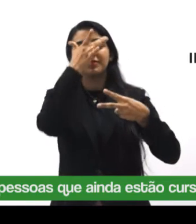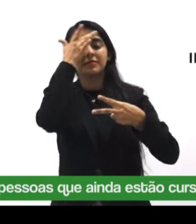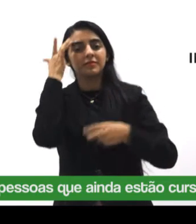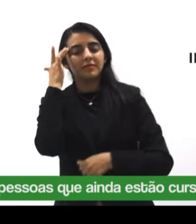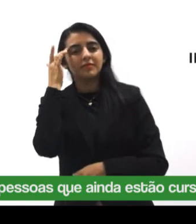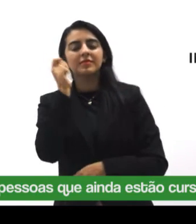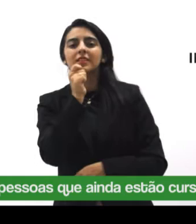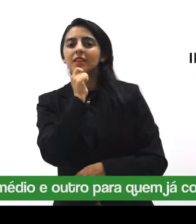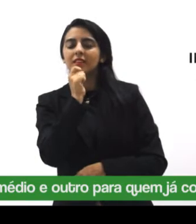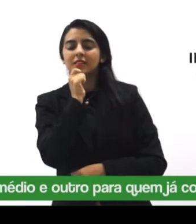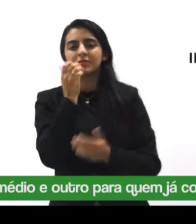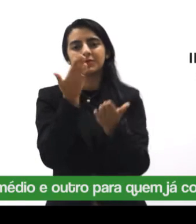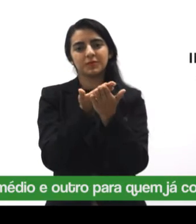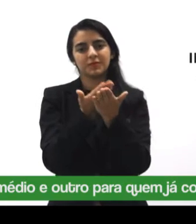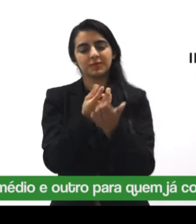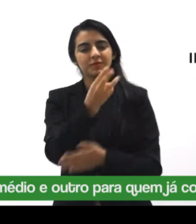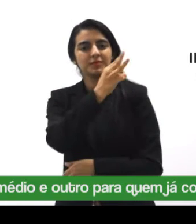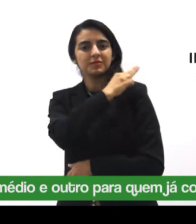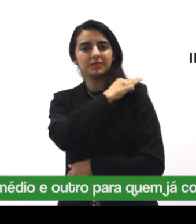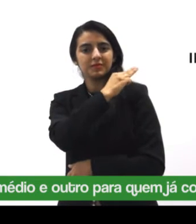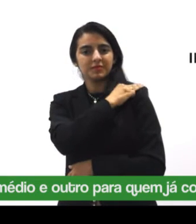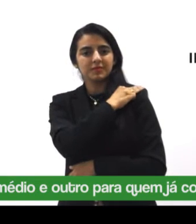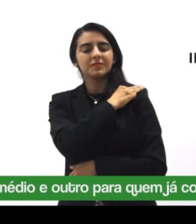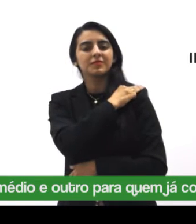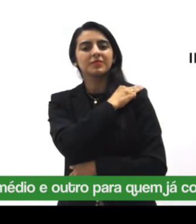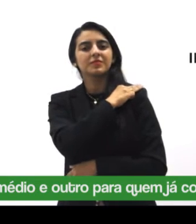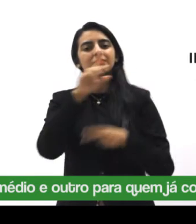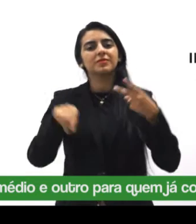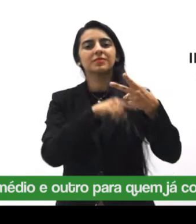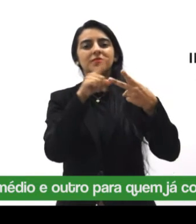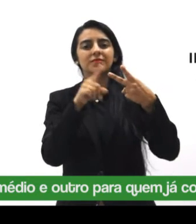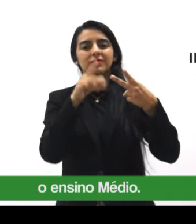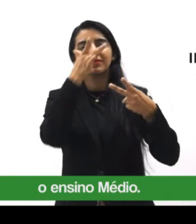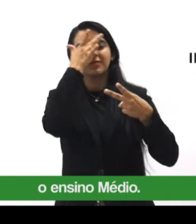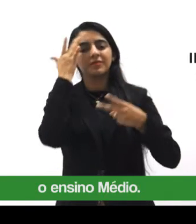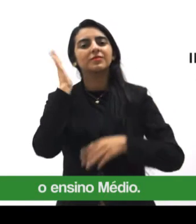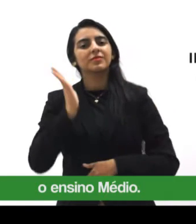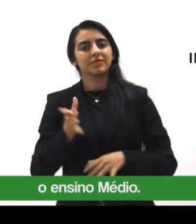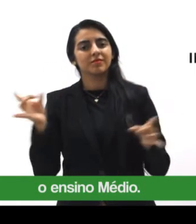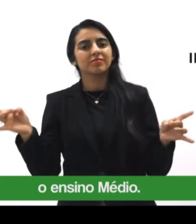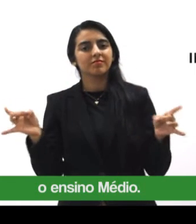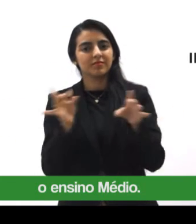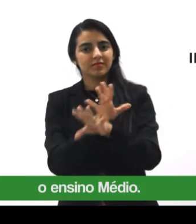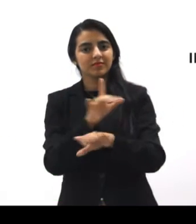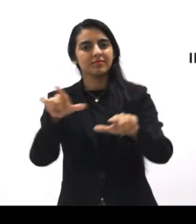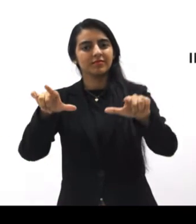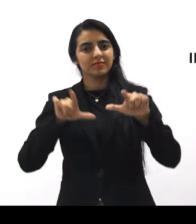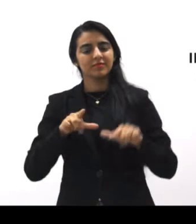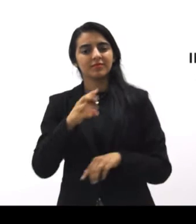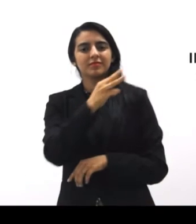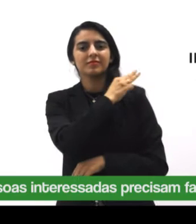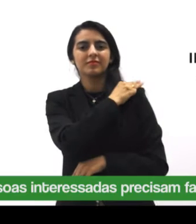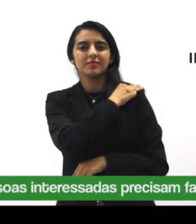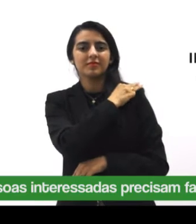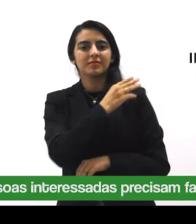estão cursando o ensino médio e outro para quem já concluiu o ensino médio. As pessoas